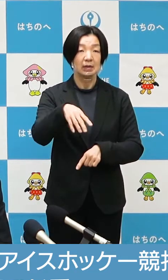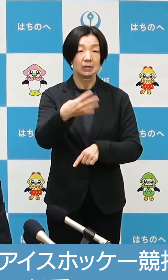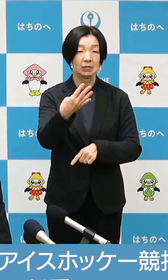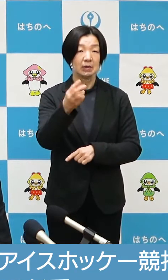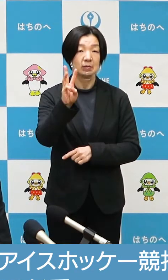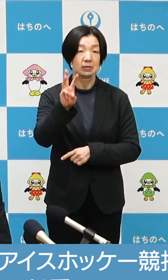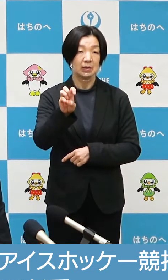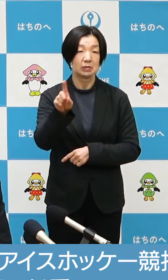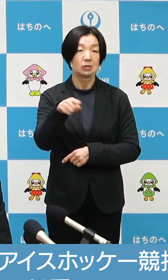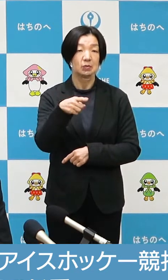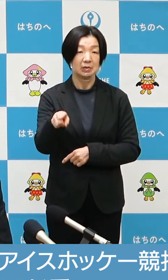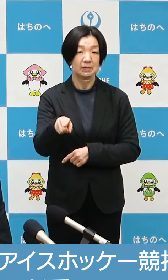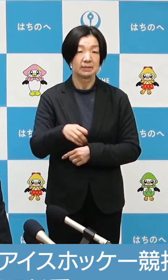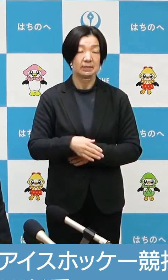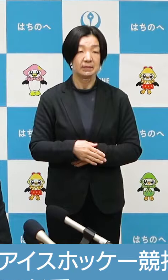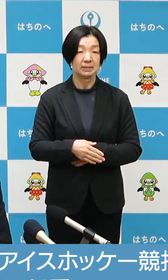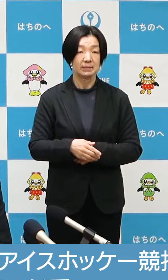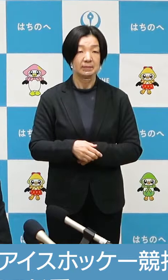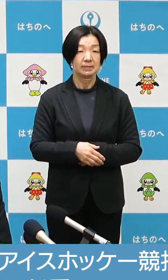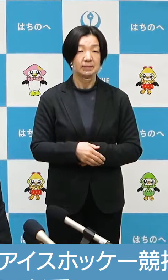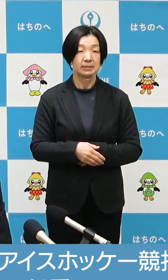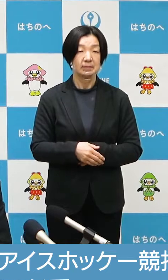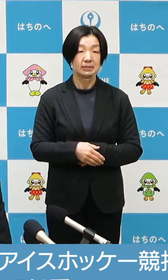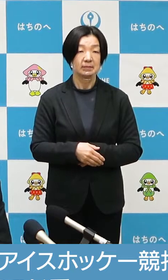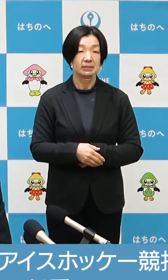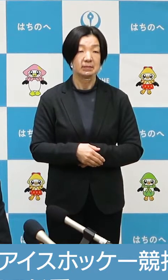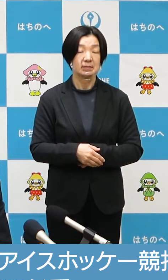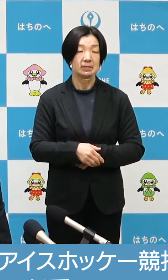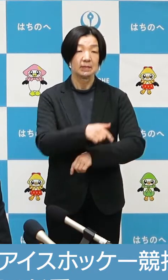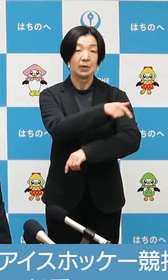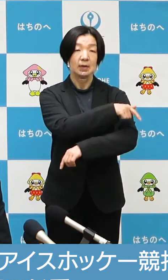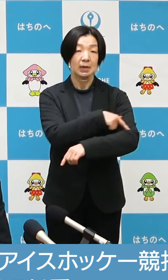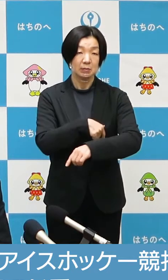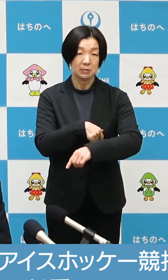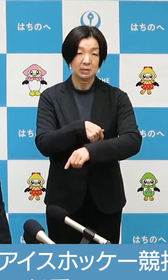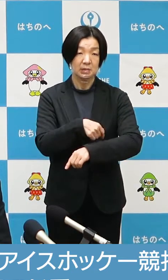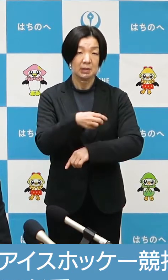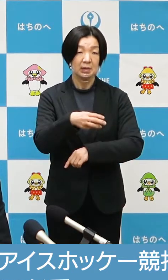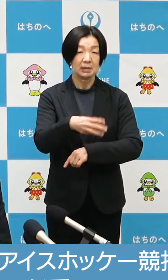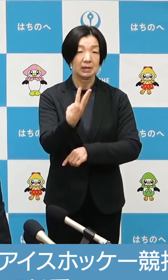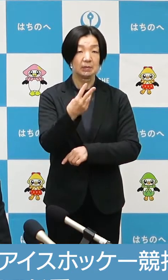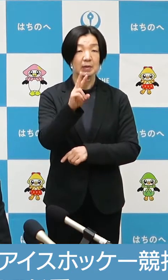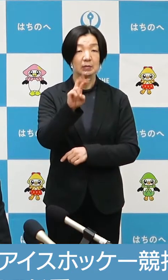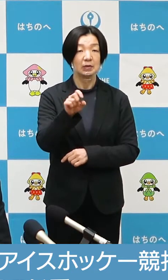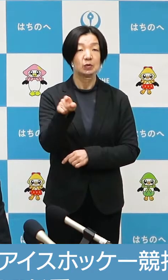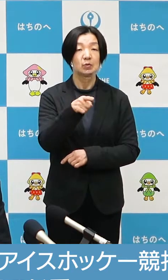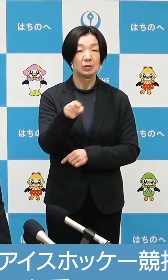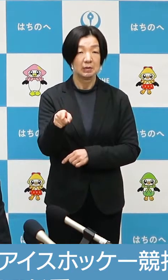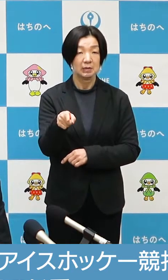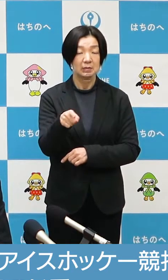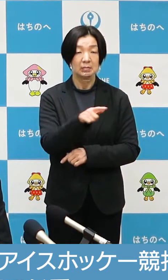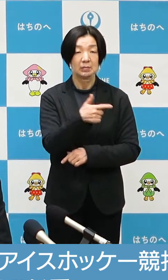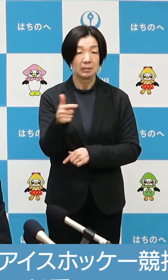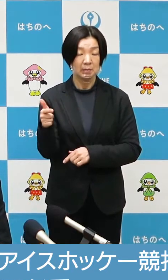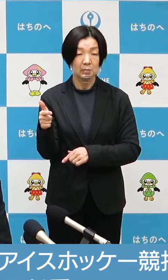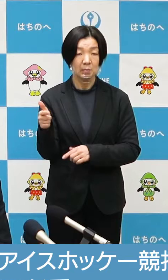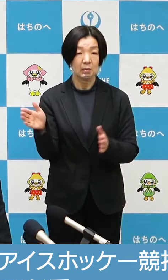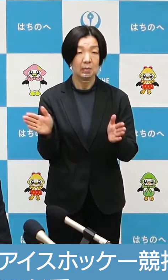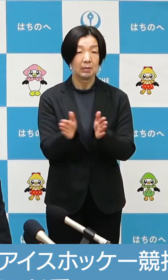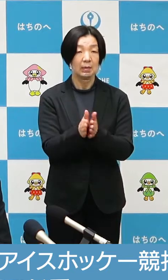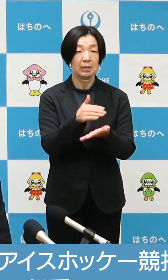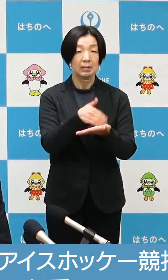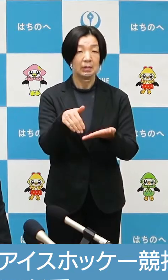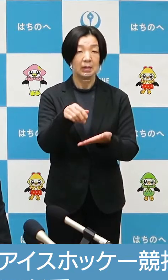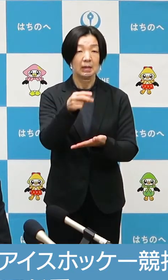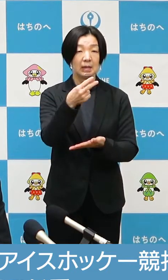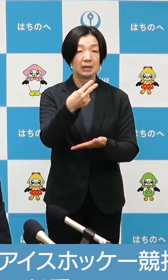1430人先週選手団本部役員約320人を含む計